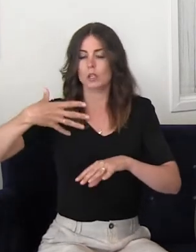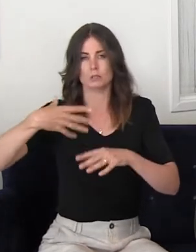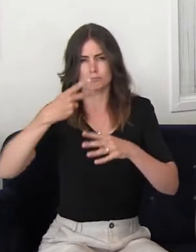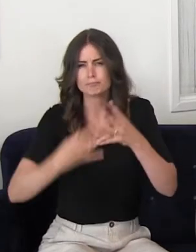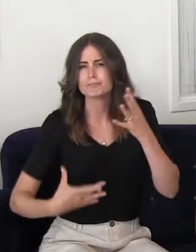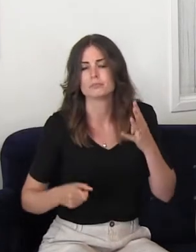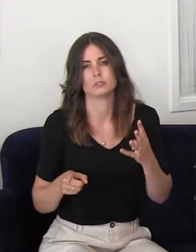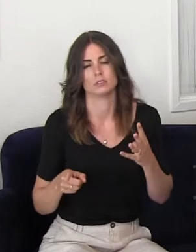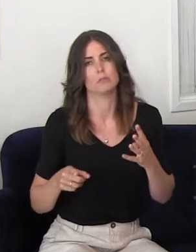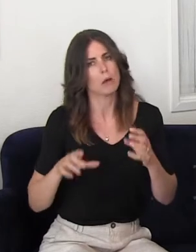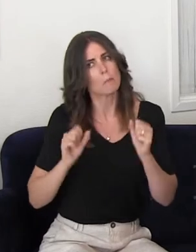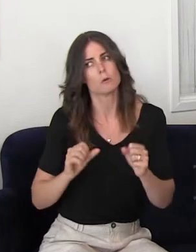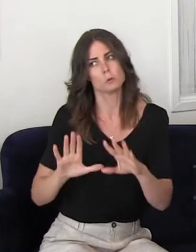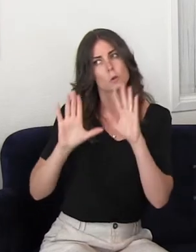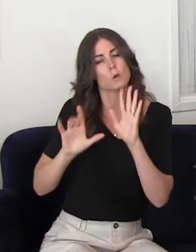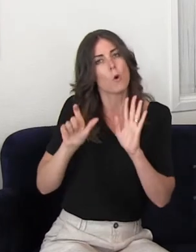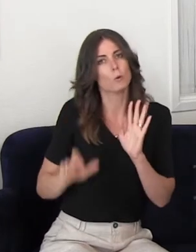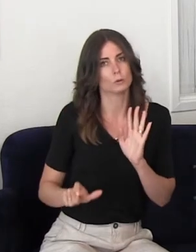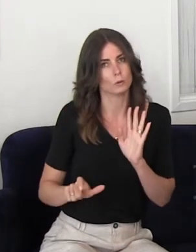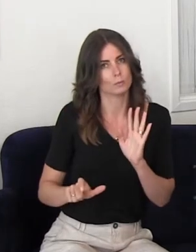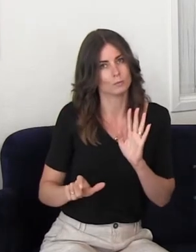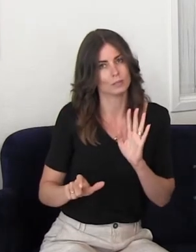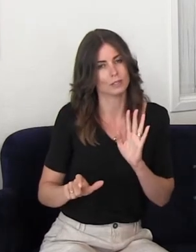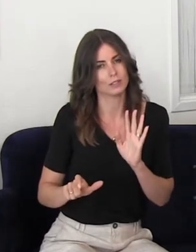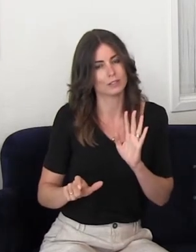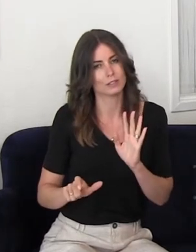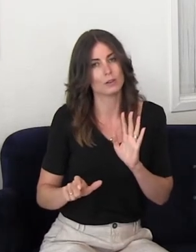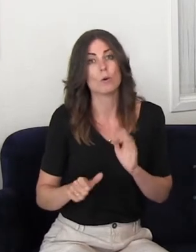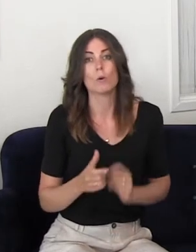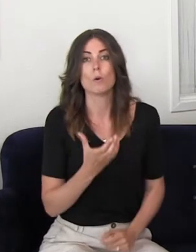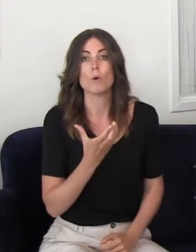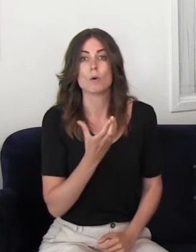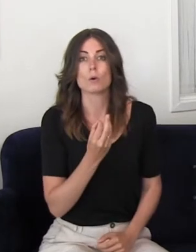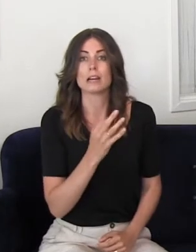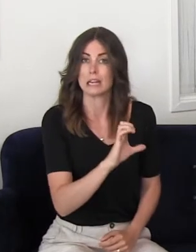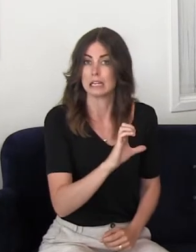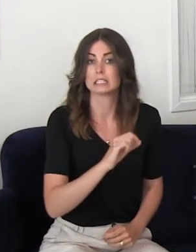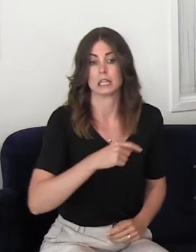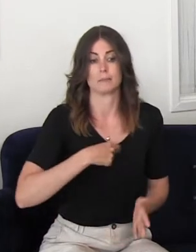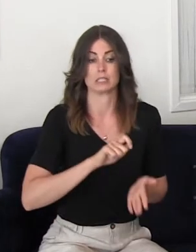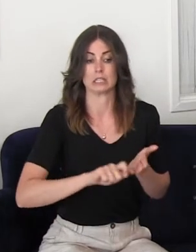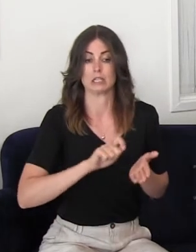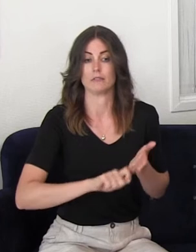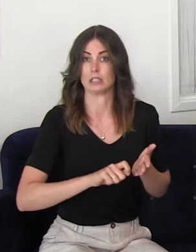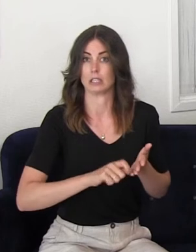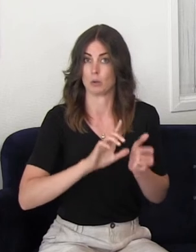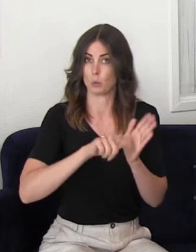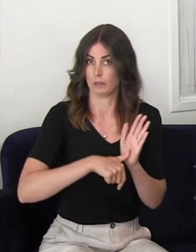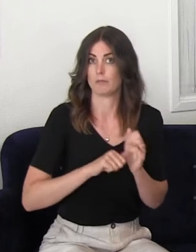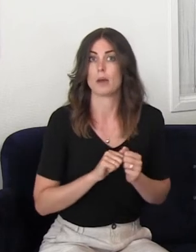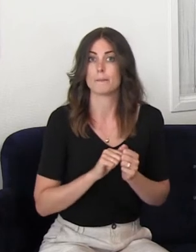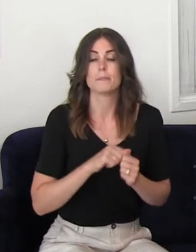sån man måste ju hyllas. Och när vi är tillbaka i Cornelis Vrees, vi kan göra en skiva med svenska texter